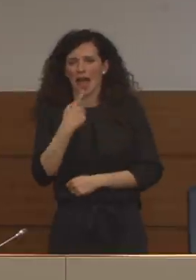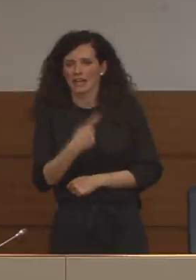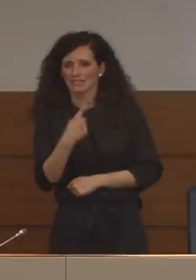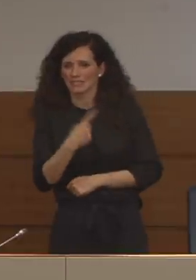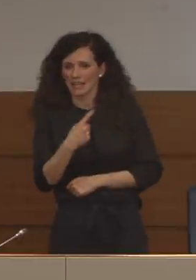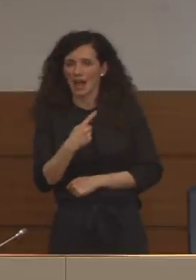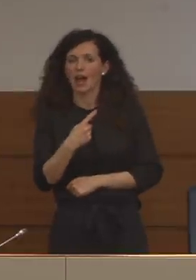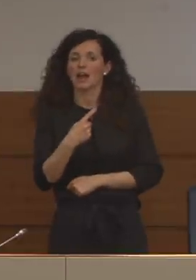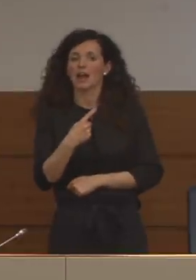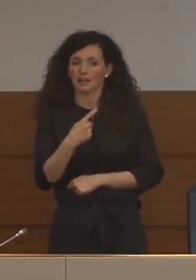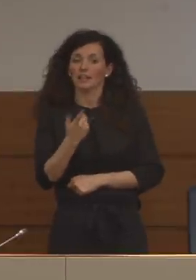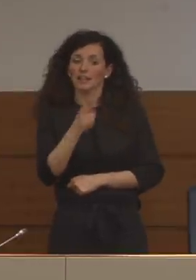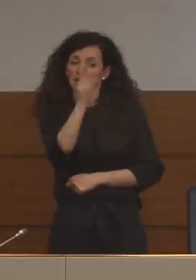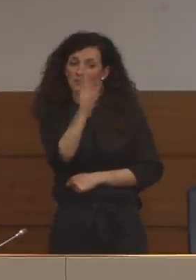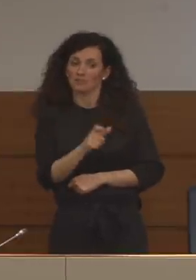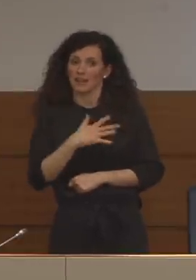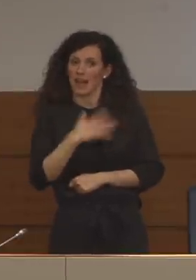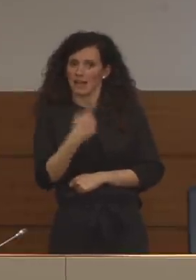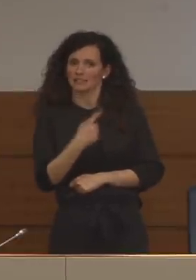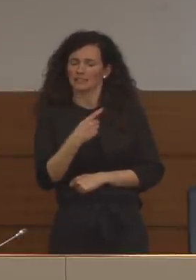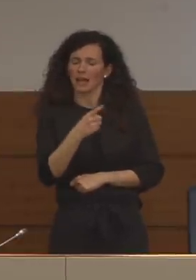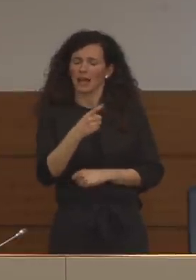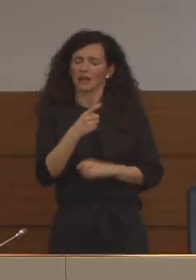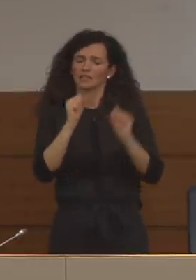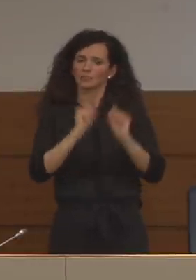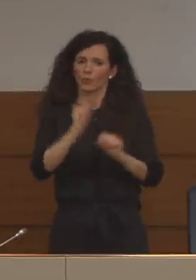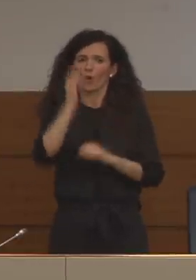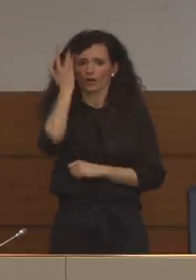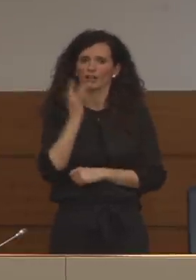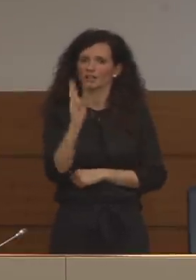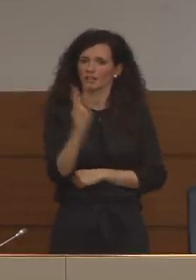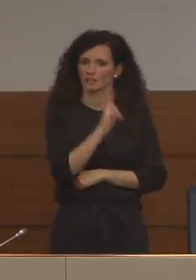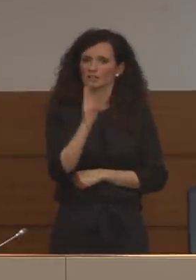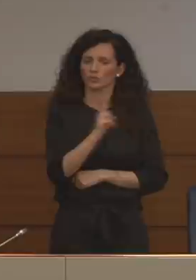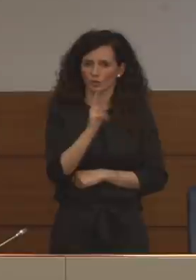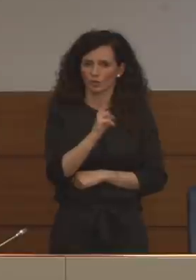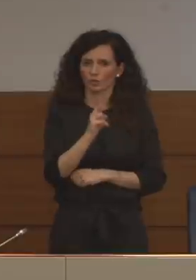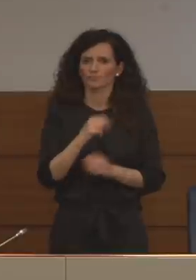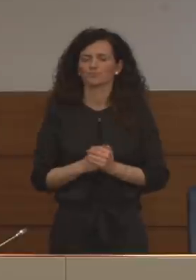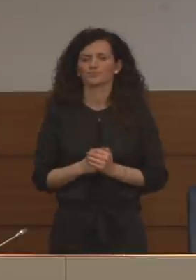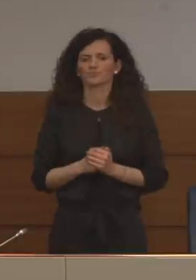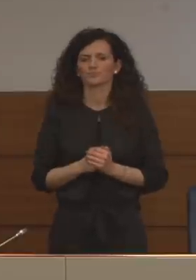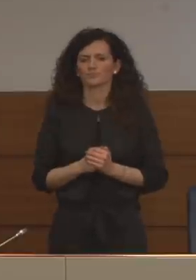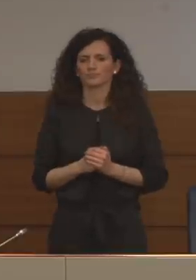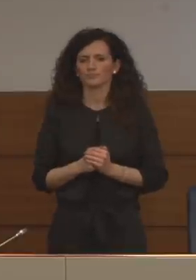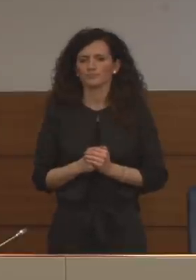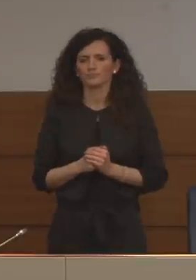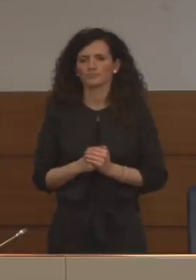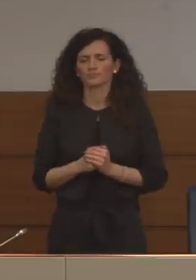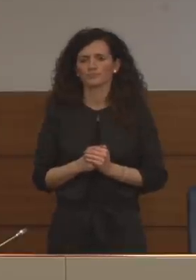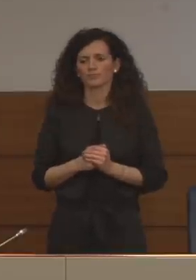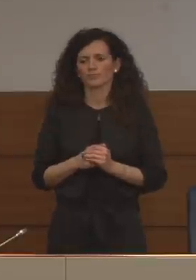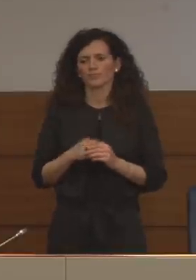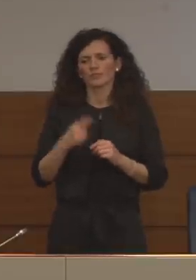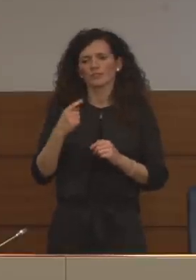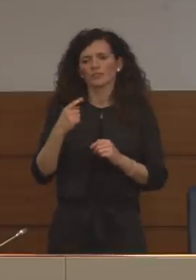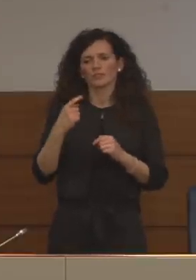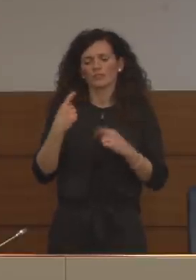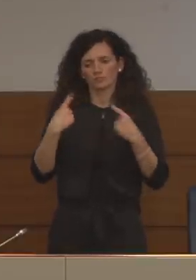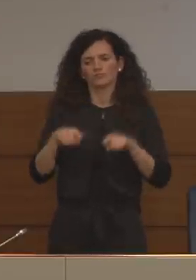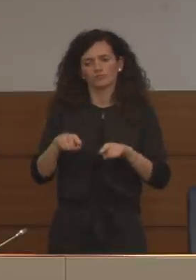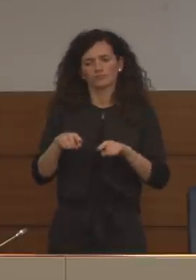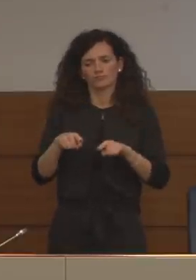concentra la fatalità e questo è stata la logica anche che ha condotto